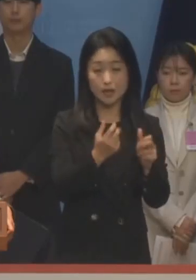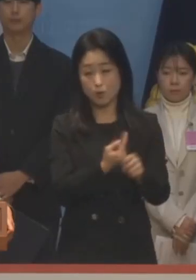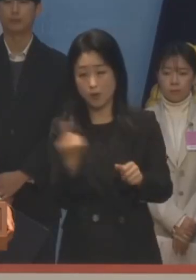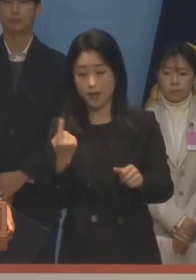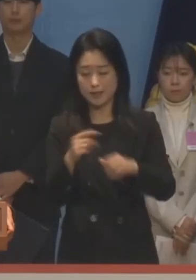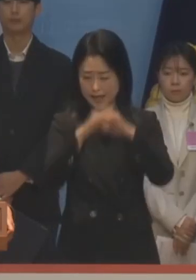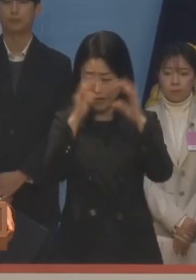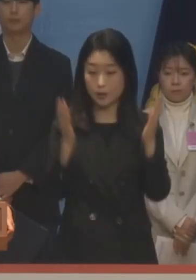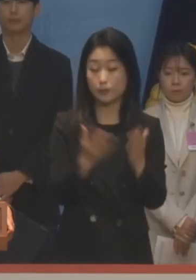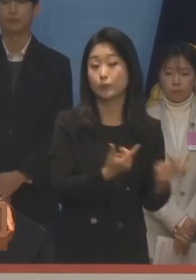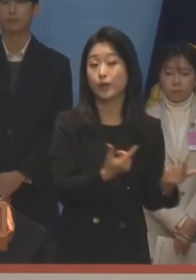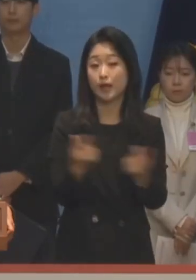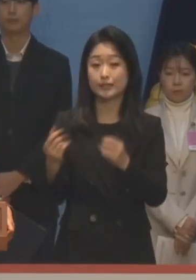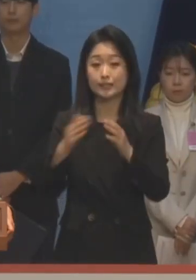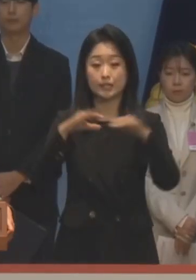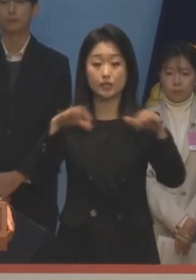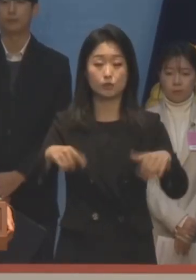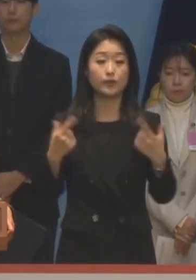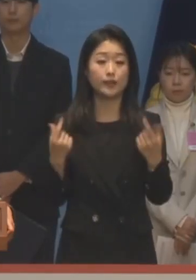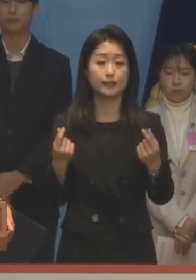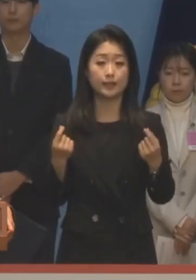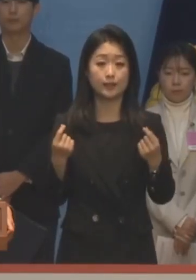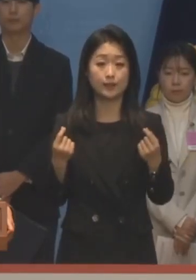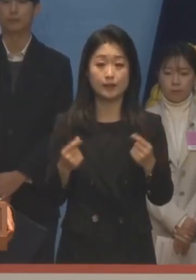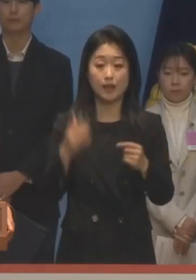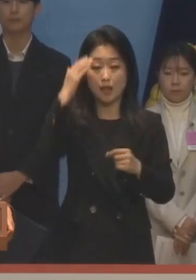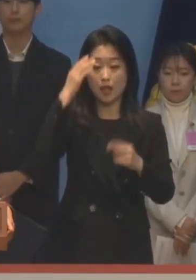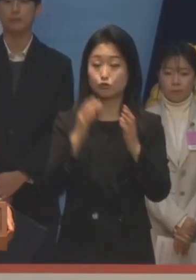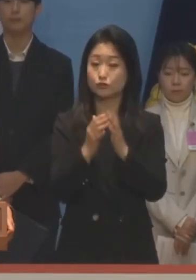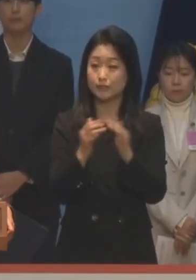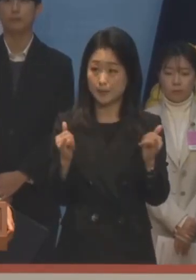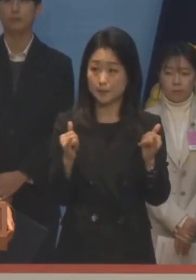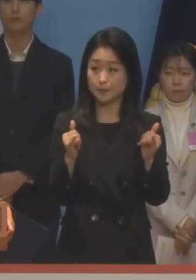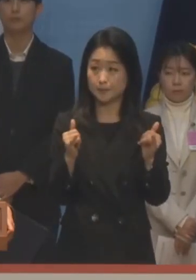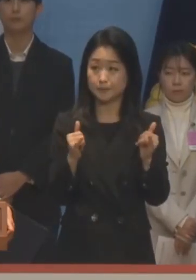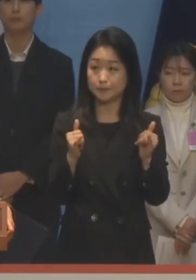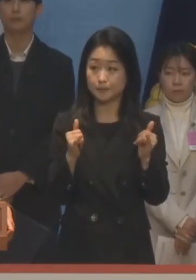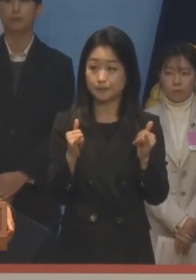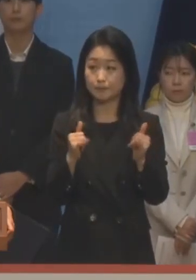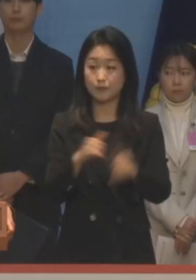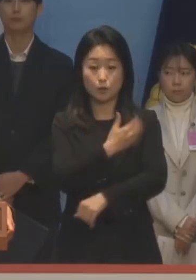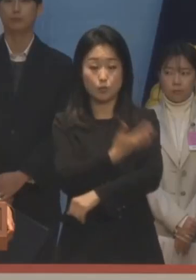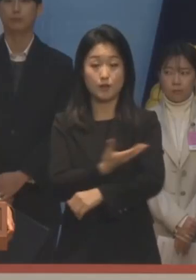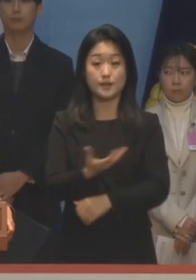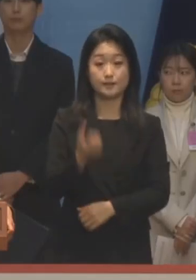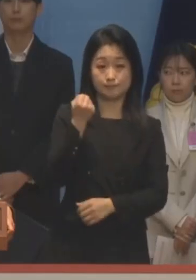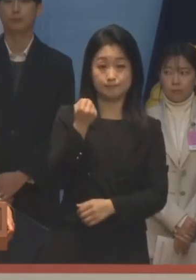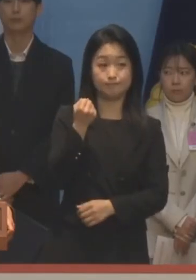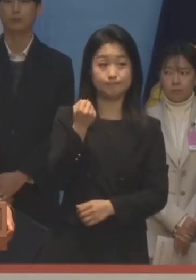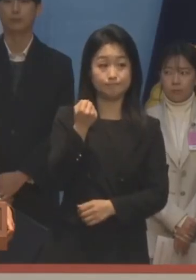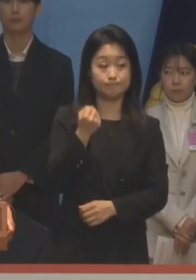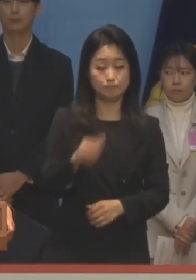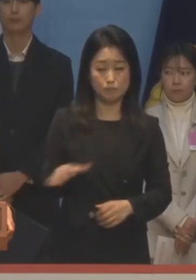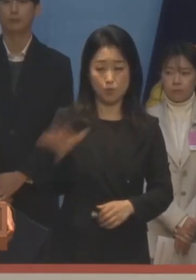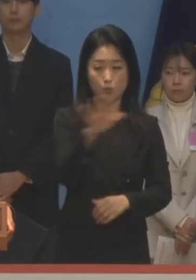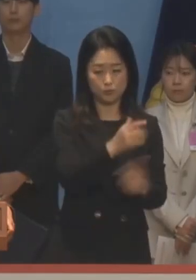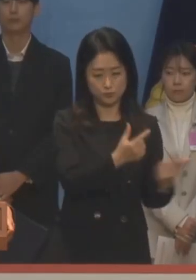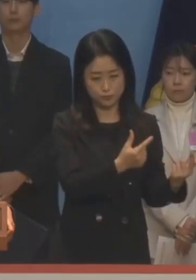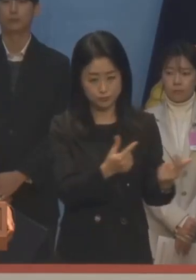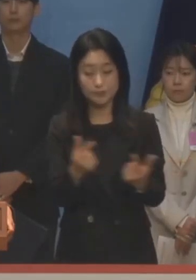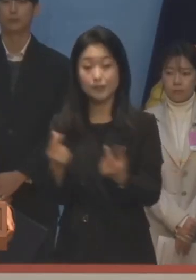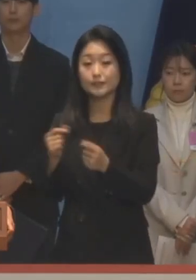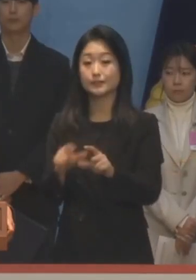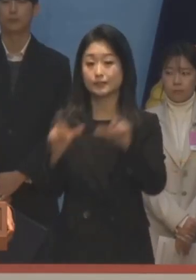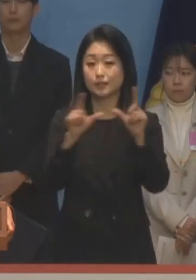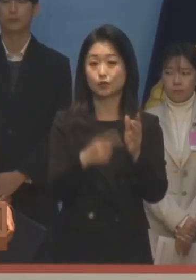가족, 친구, 이웃입니다. 대한민국 사람이 향유하는 권리를 우리 모두 다 함께